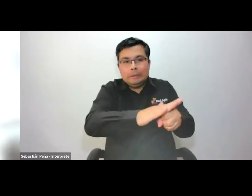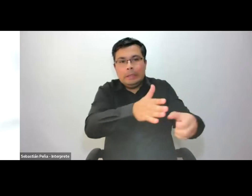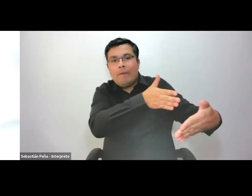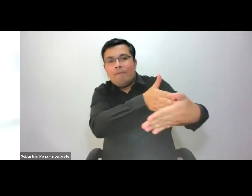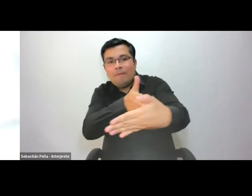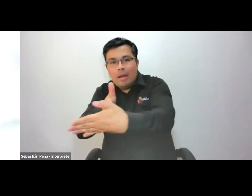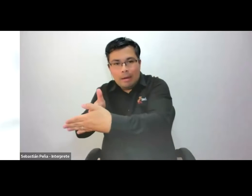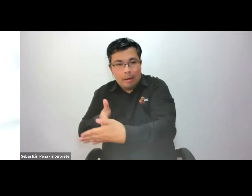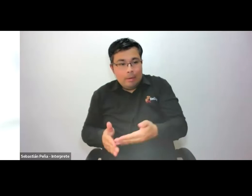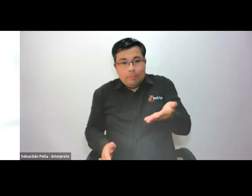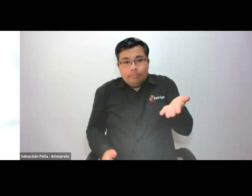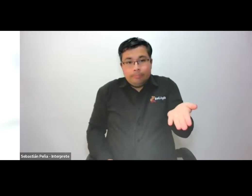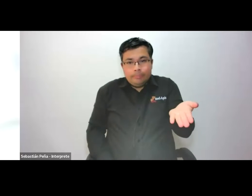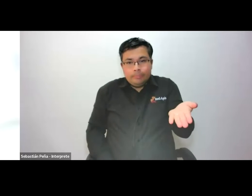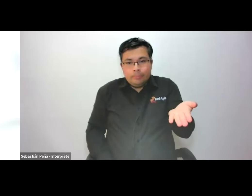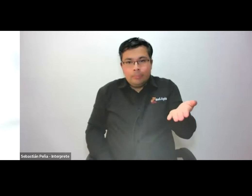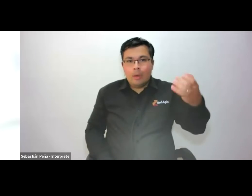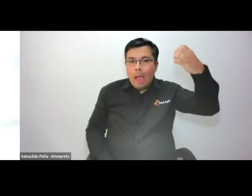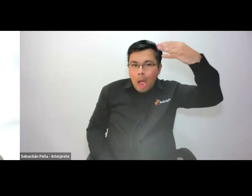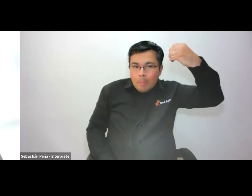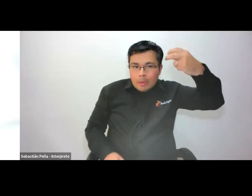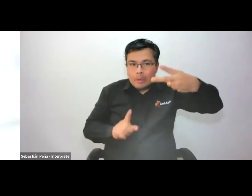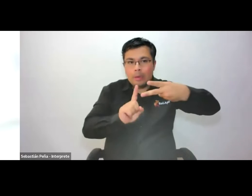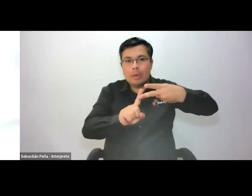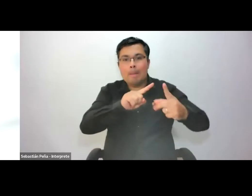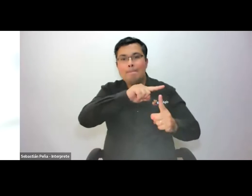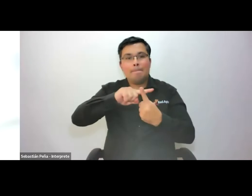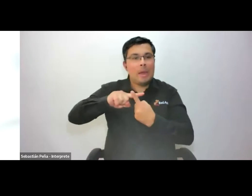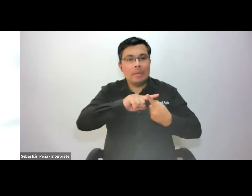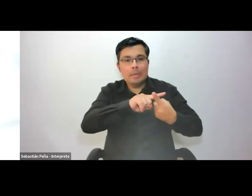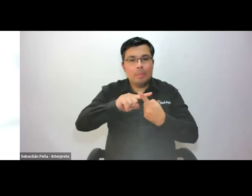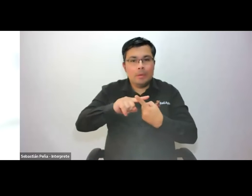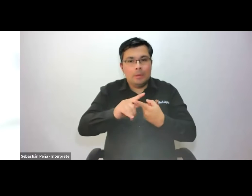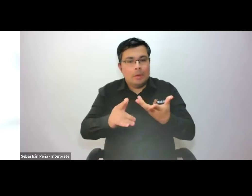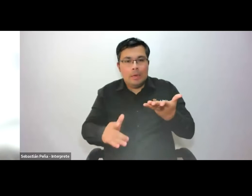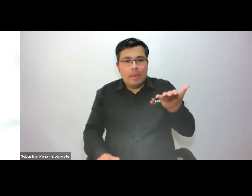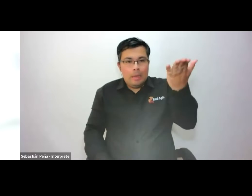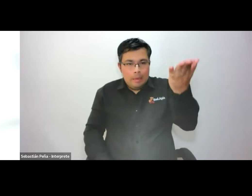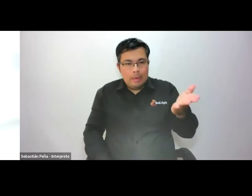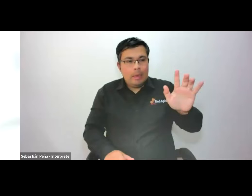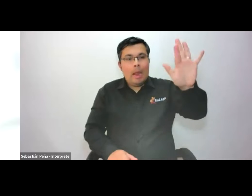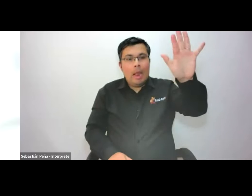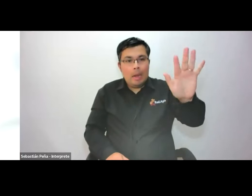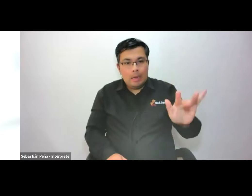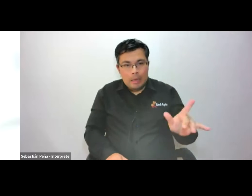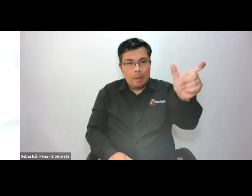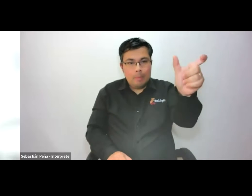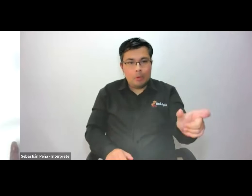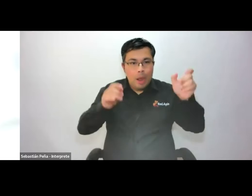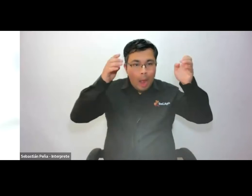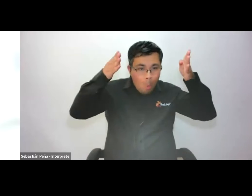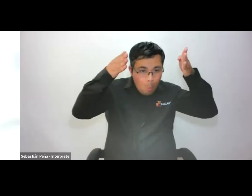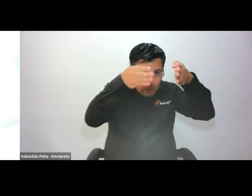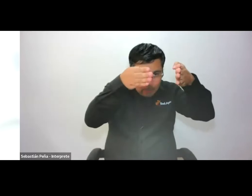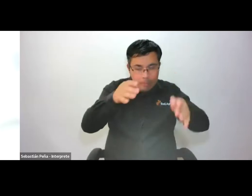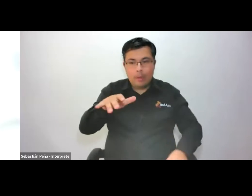que surgen de una tensión entre las características de la persona autista y las demandas del entorno.